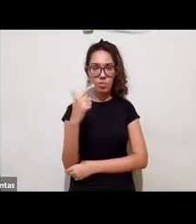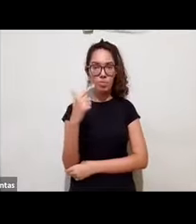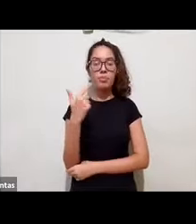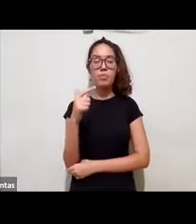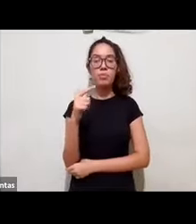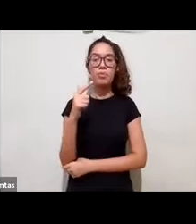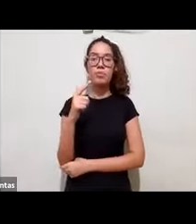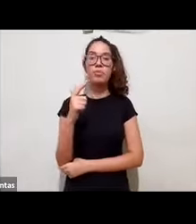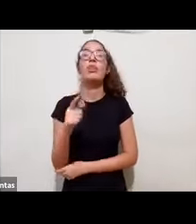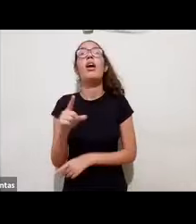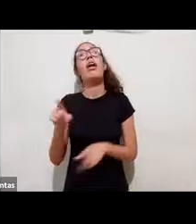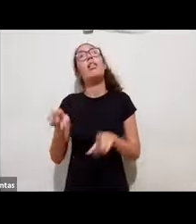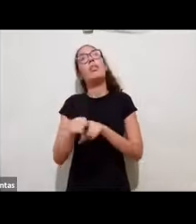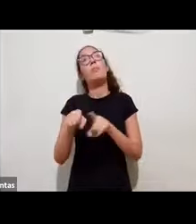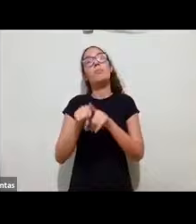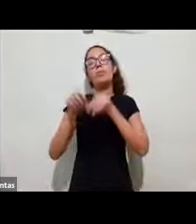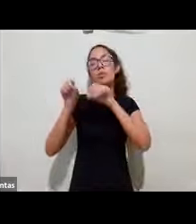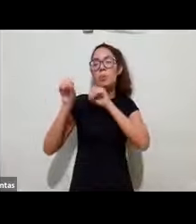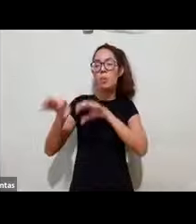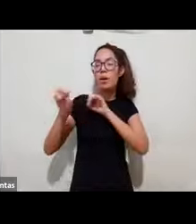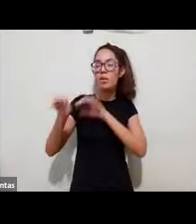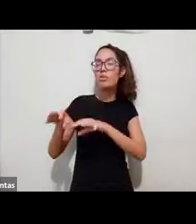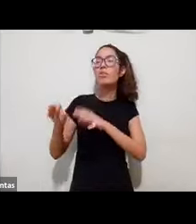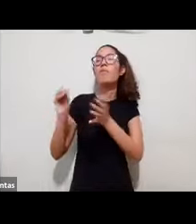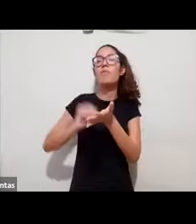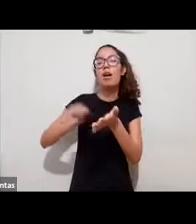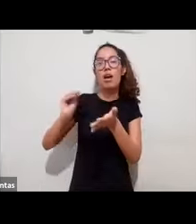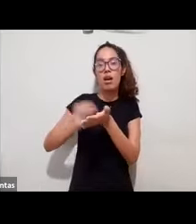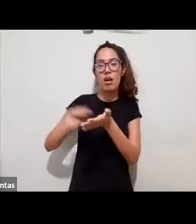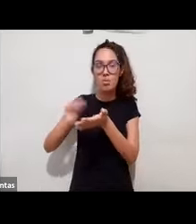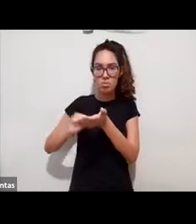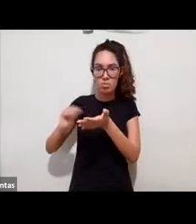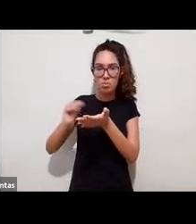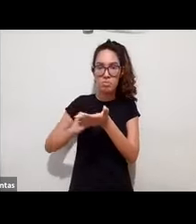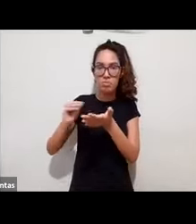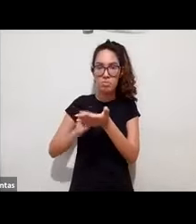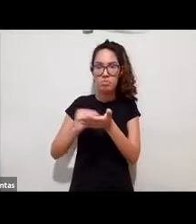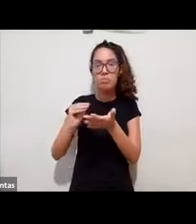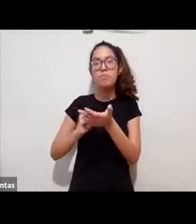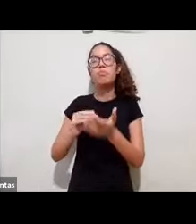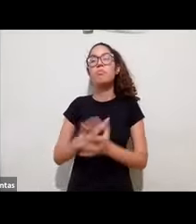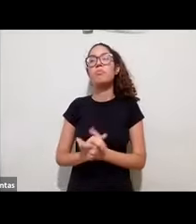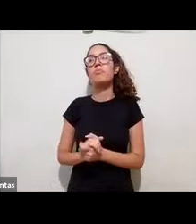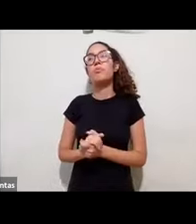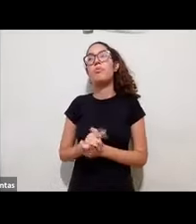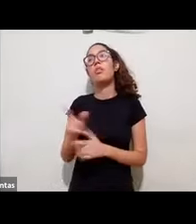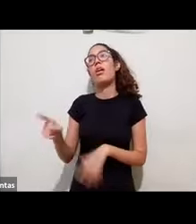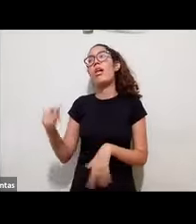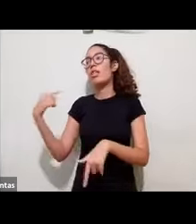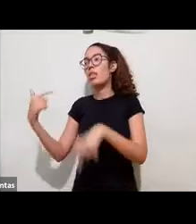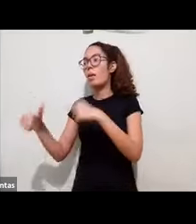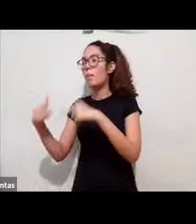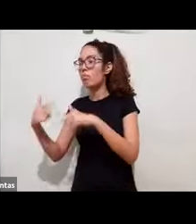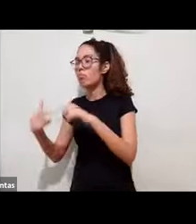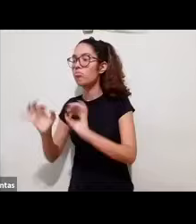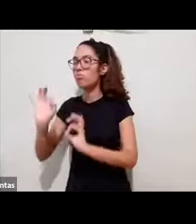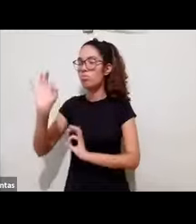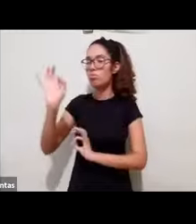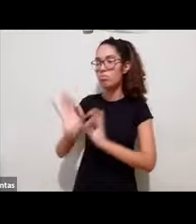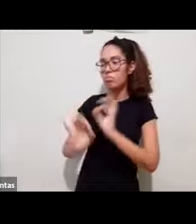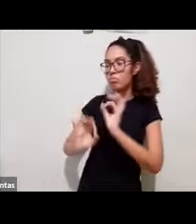uma educação permanente, que esteja ali juntando gestão, trabalhadores, né, o controle social,